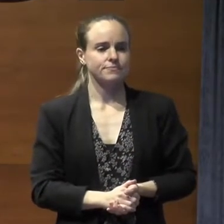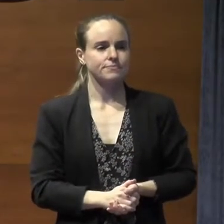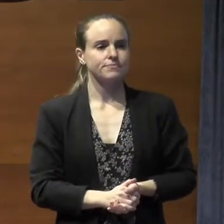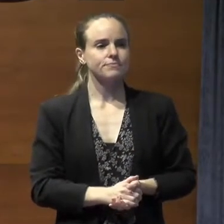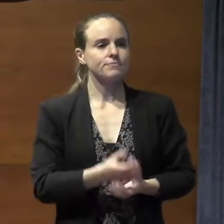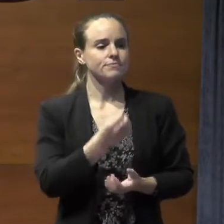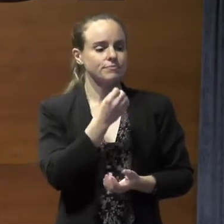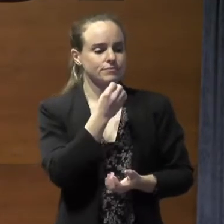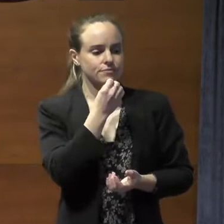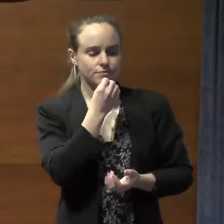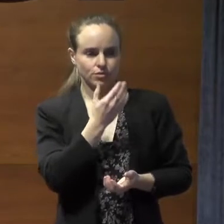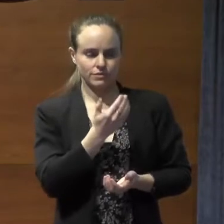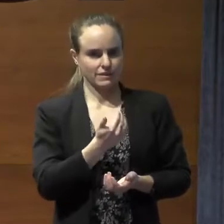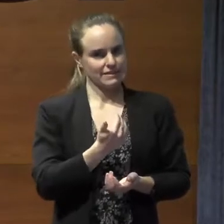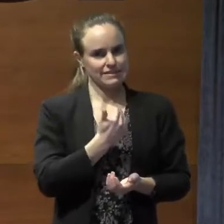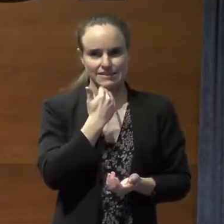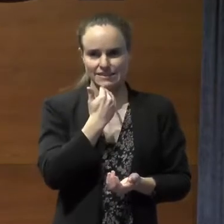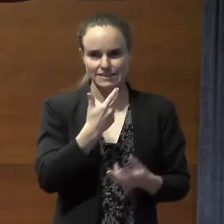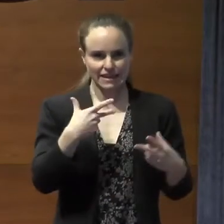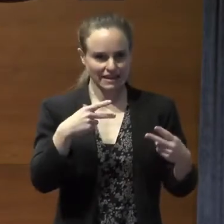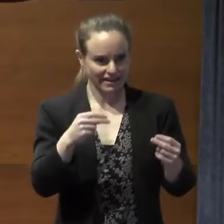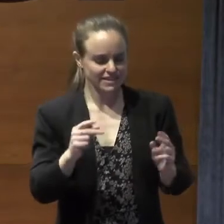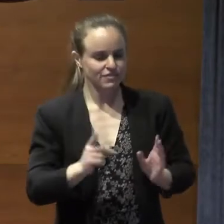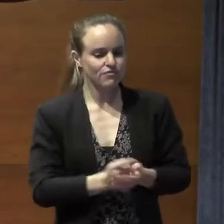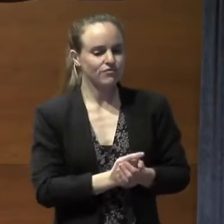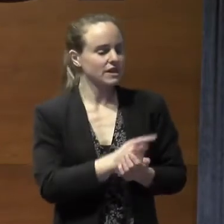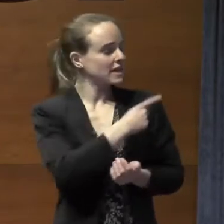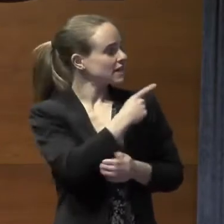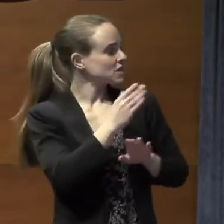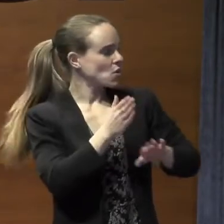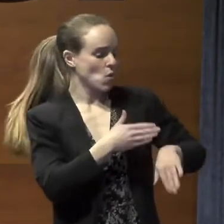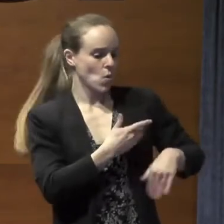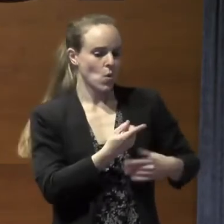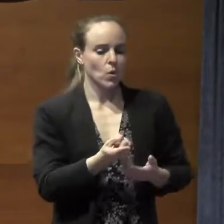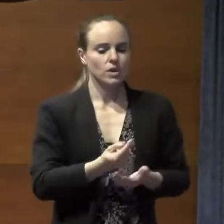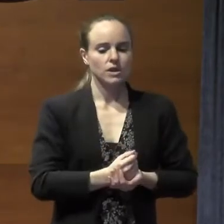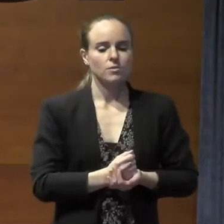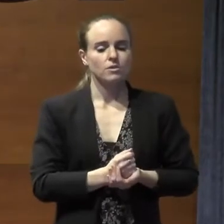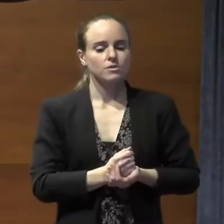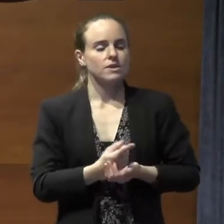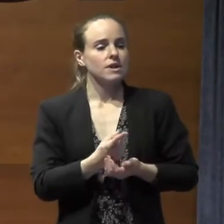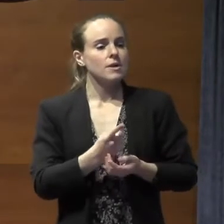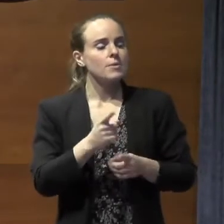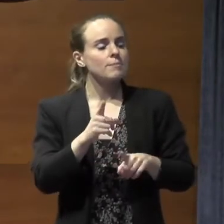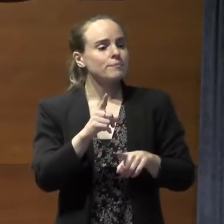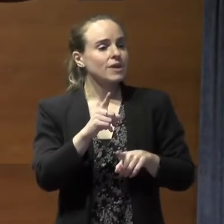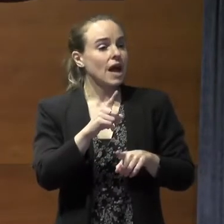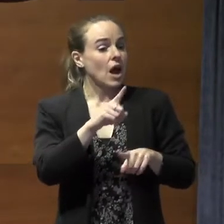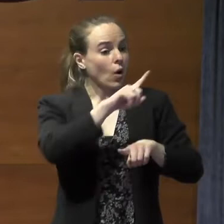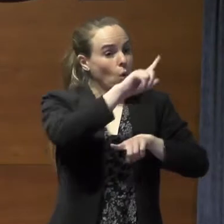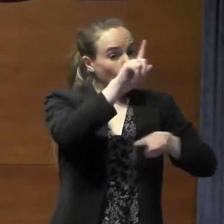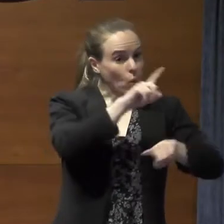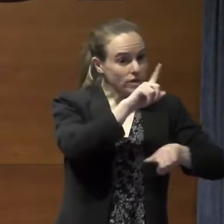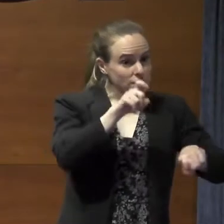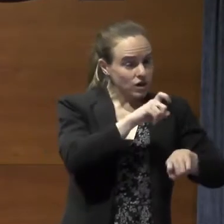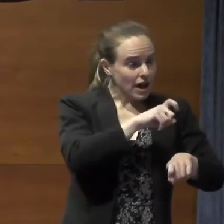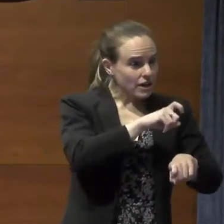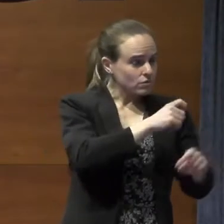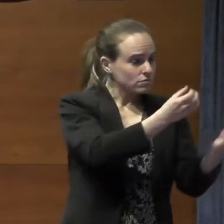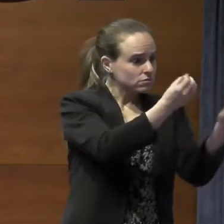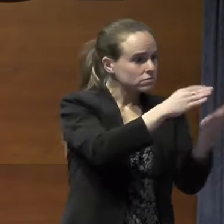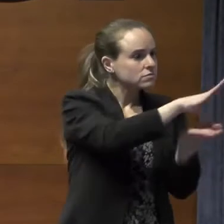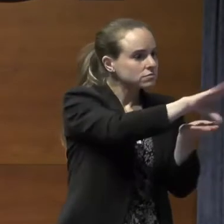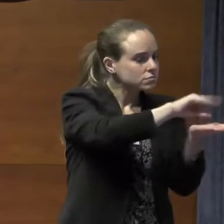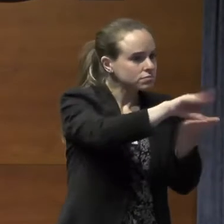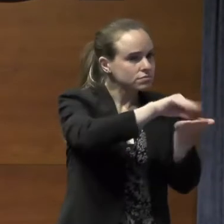Bien, ya estamos llegando al final de nuestra presentación. En esta diapositiva lo que se resume son